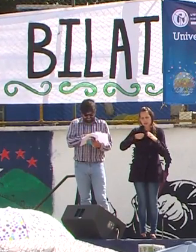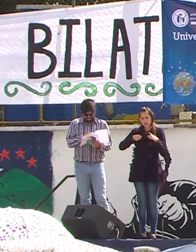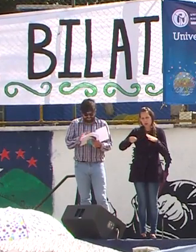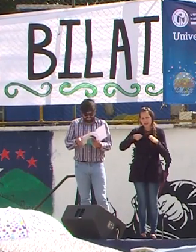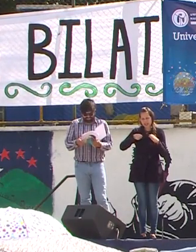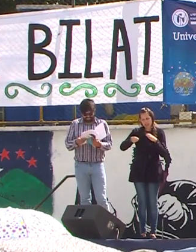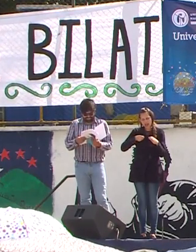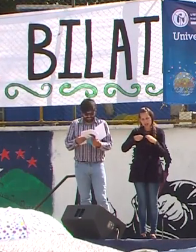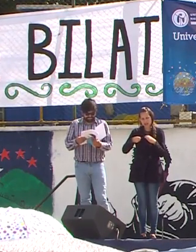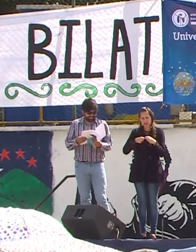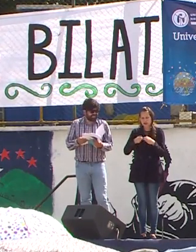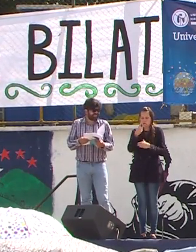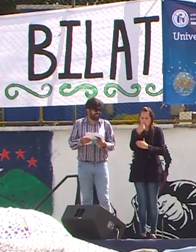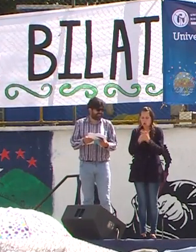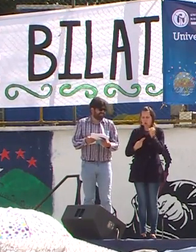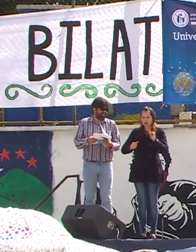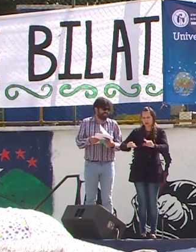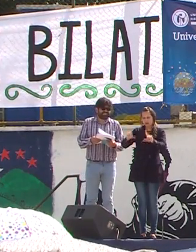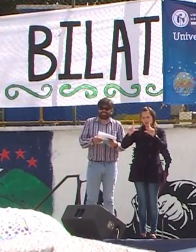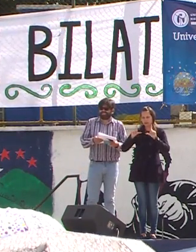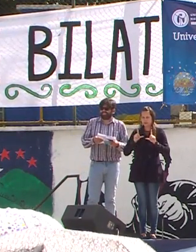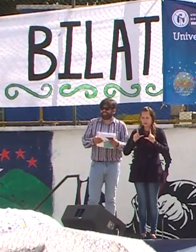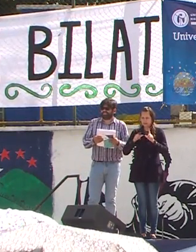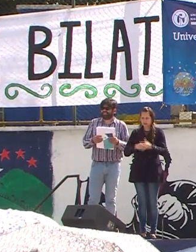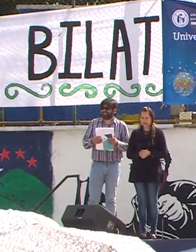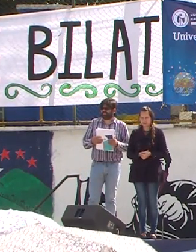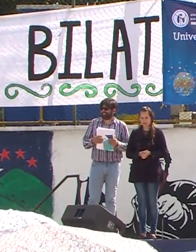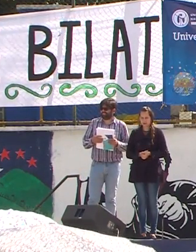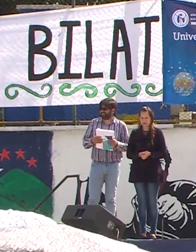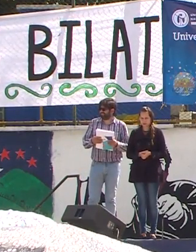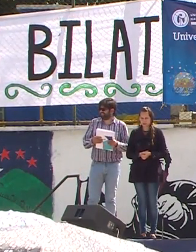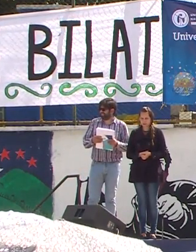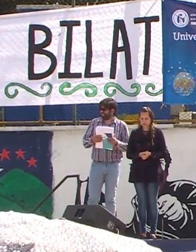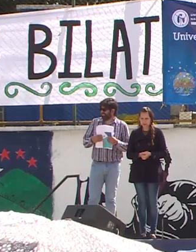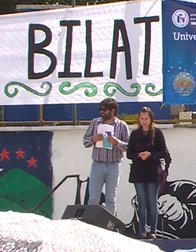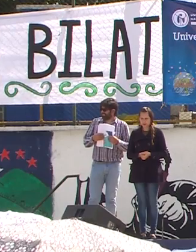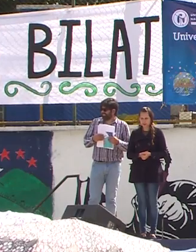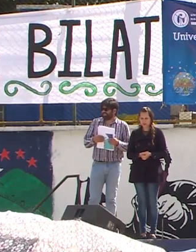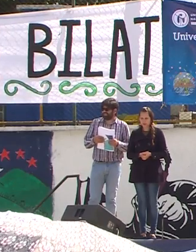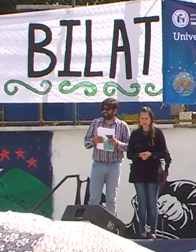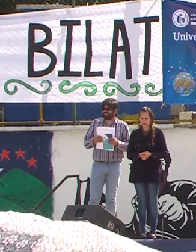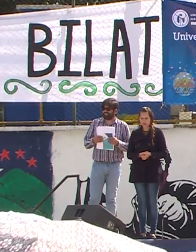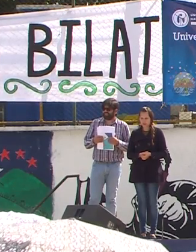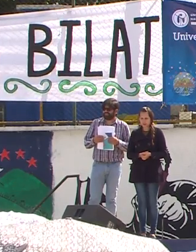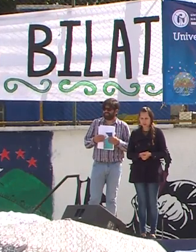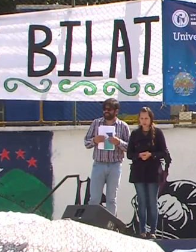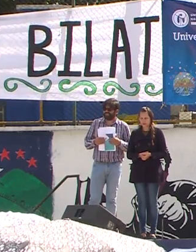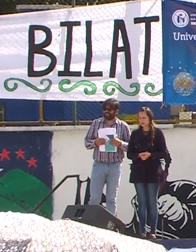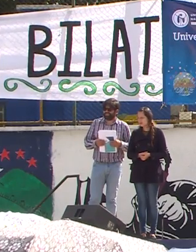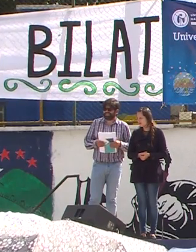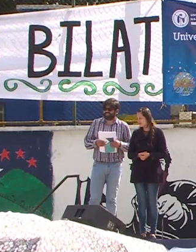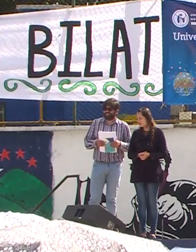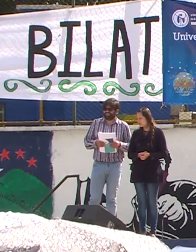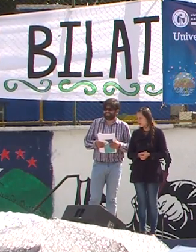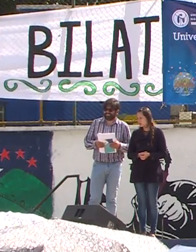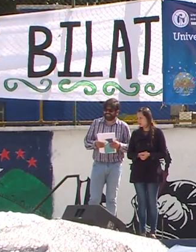la doble titulación.